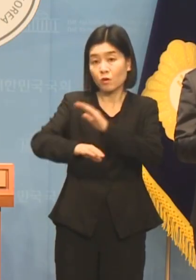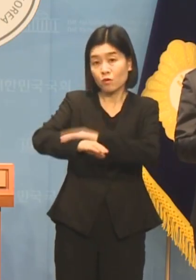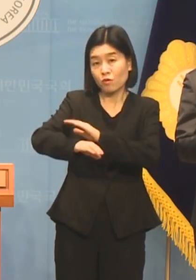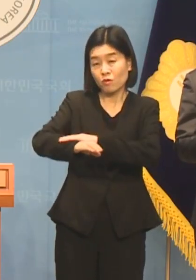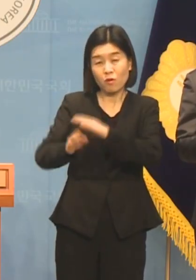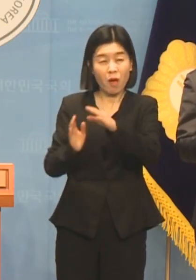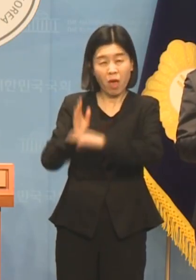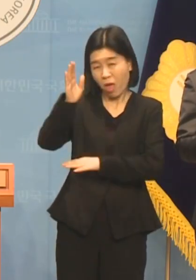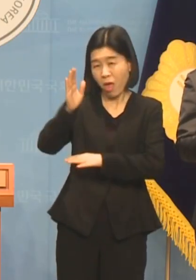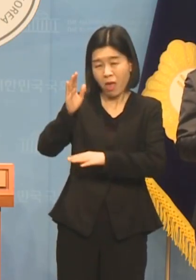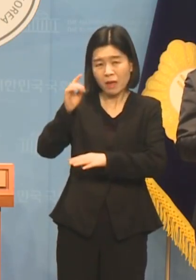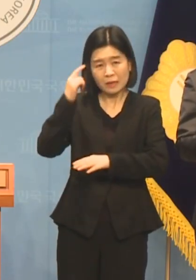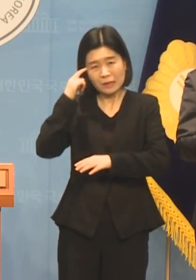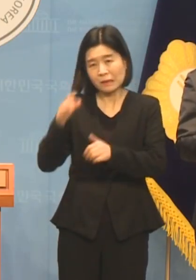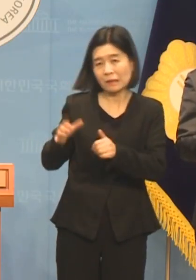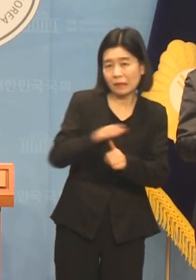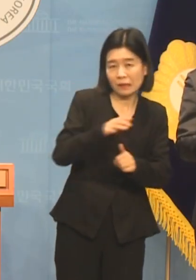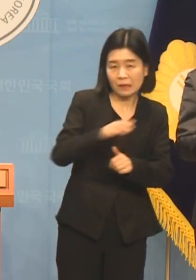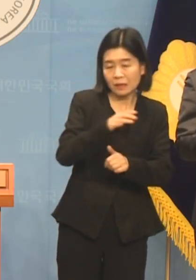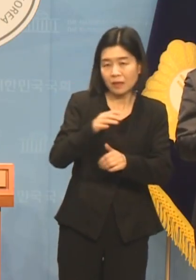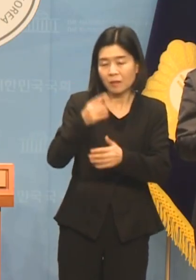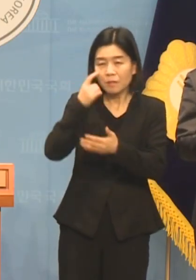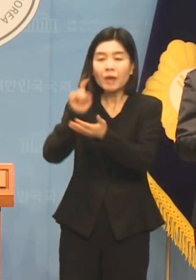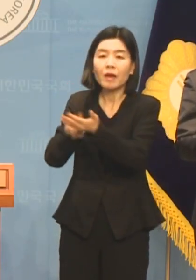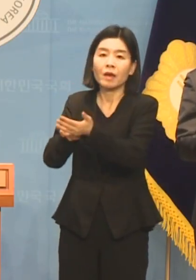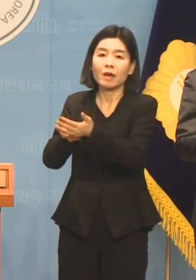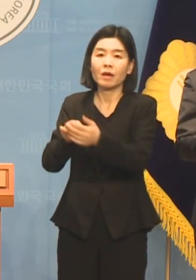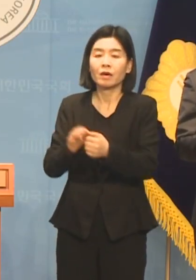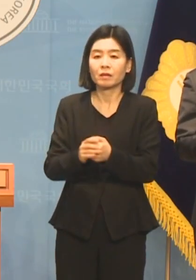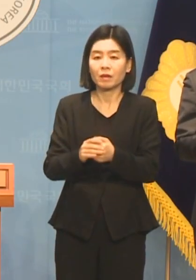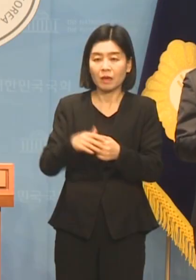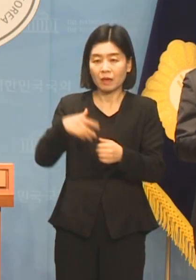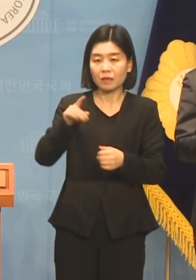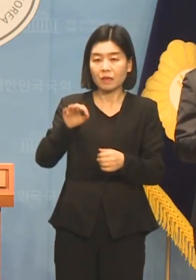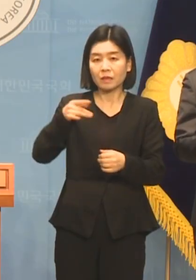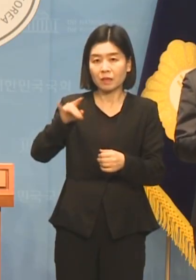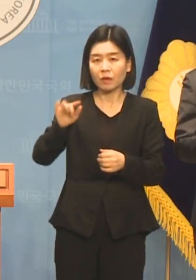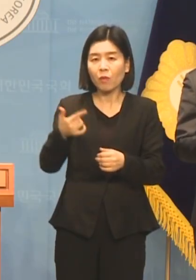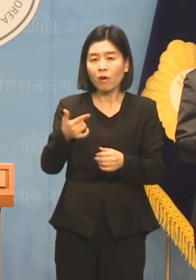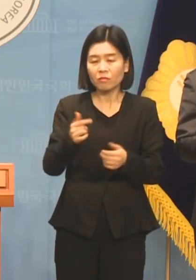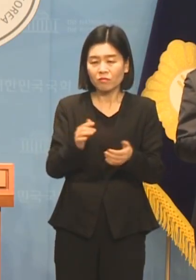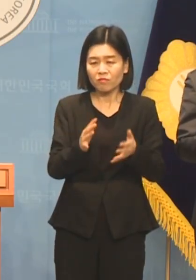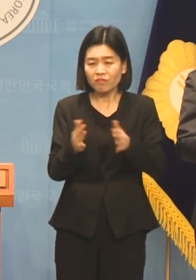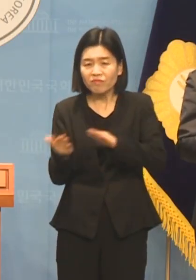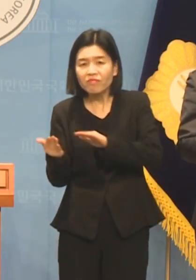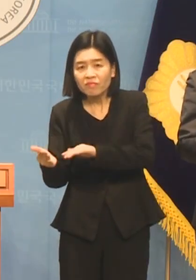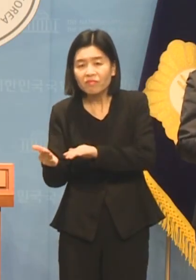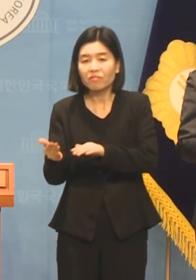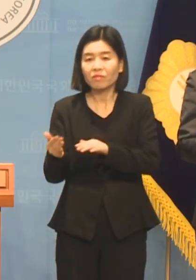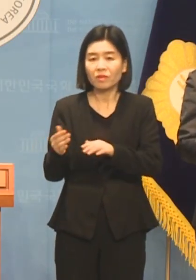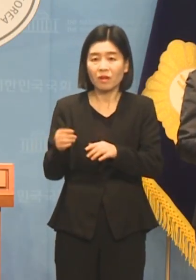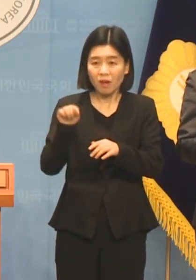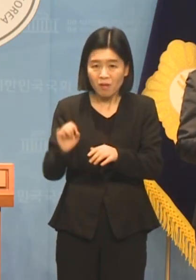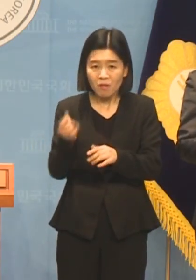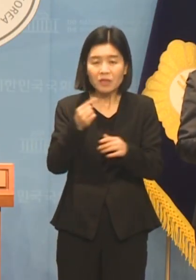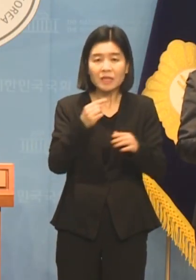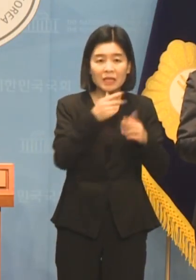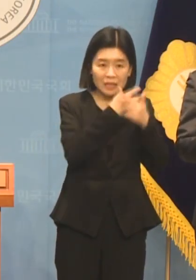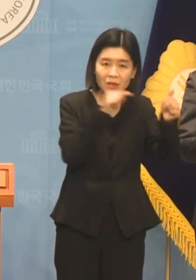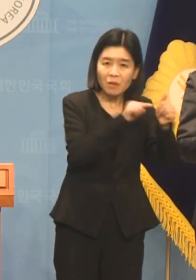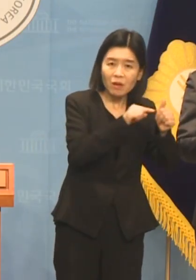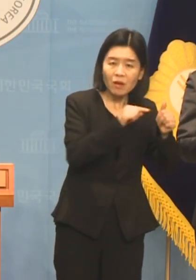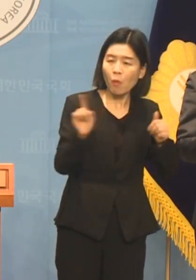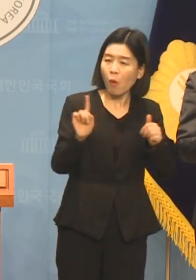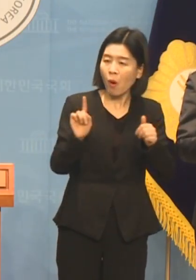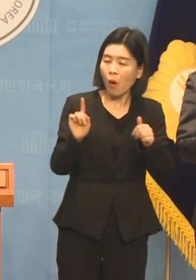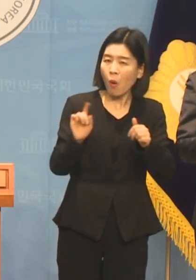정황이 포착되고 있습니다. 심지어 고 장제원 전 의원의 죽음을 두고 민주당과 이재명 대표를 거론하는 타살설까지 퍼뜨린